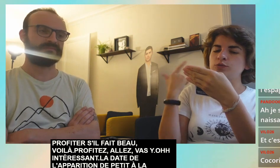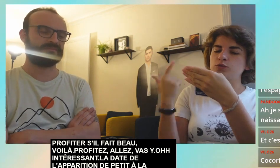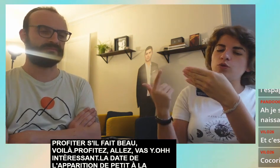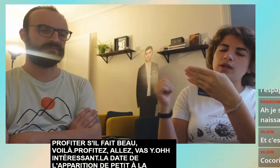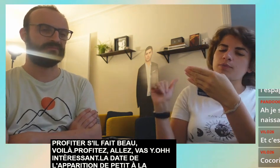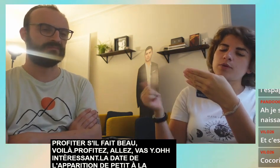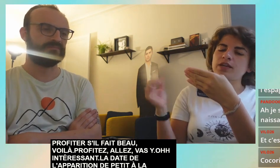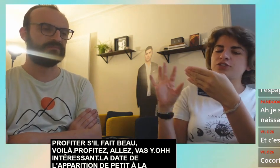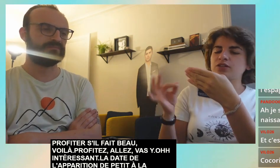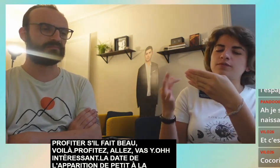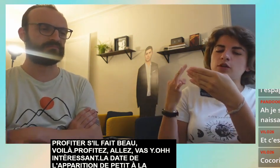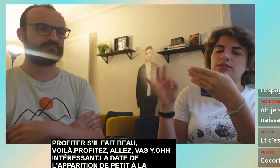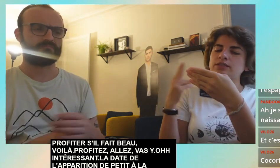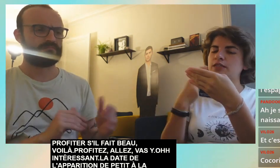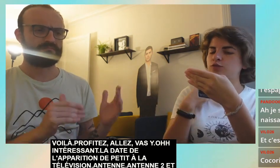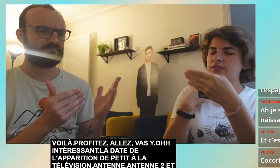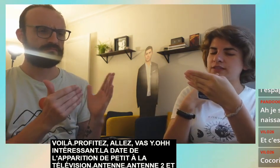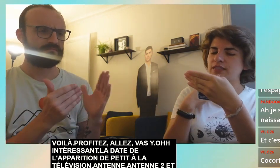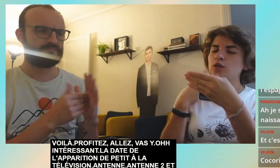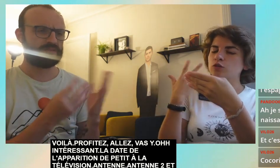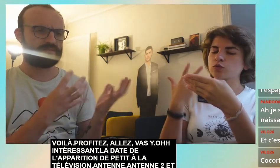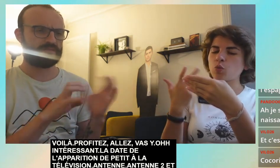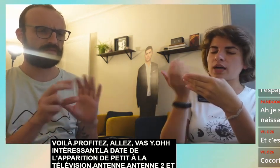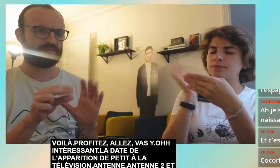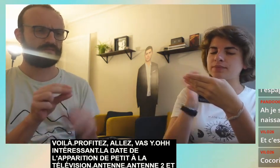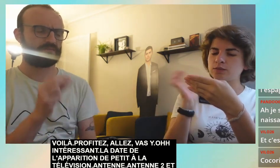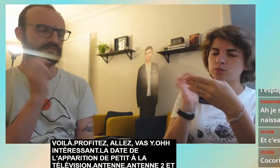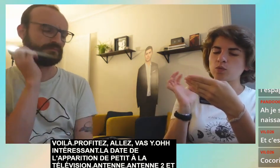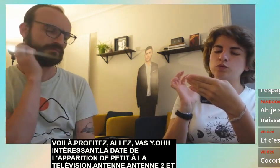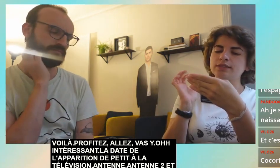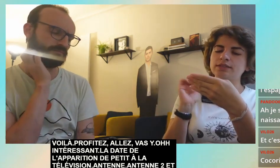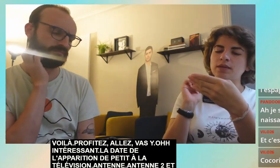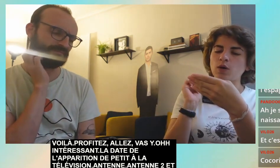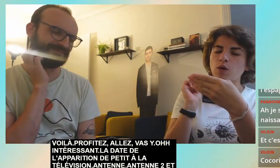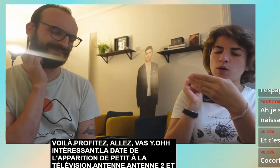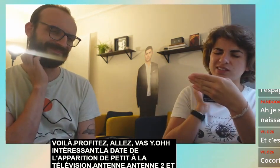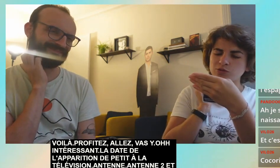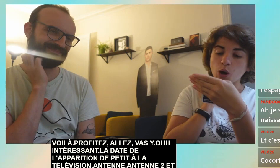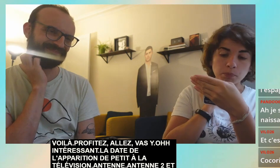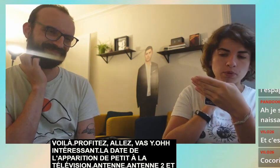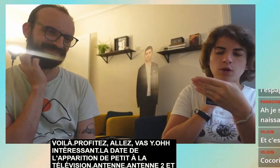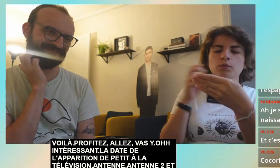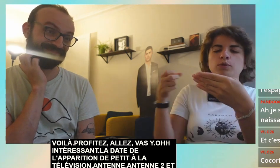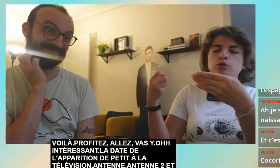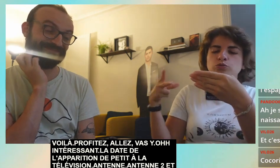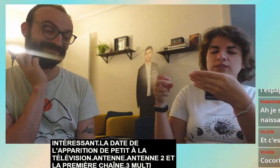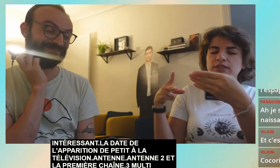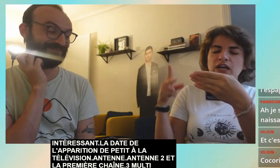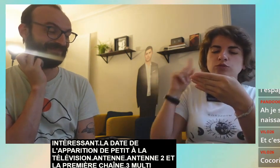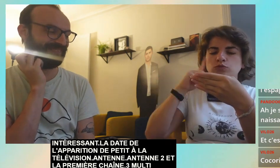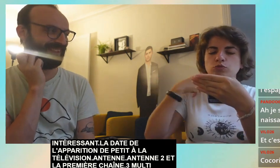2 est la première chaîne française à l'utiliser dans 3 émissions du système Antiope pour les petites radios